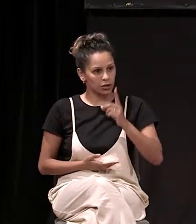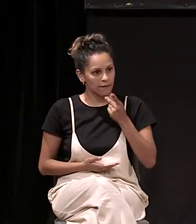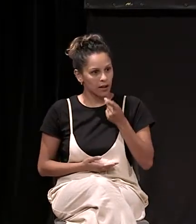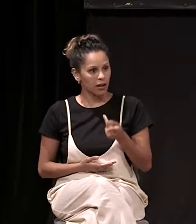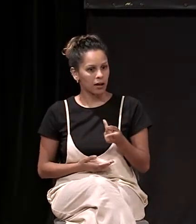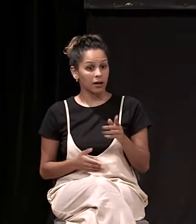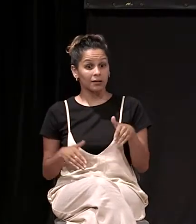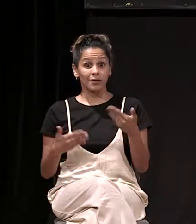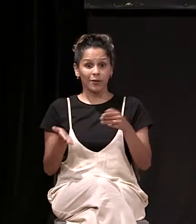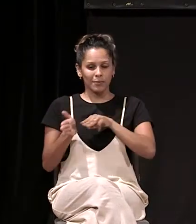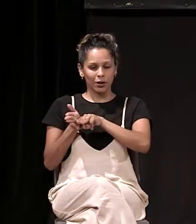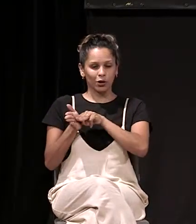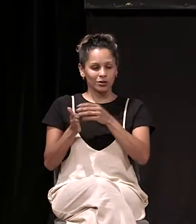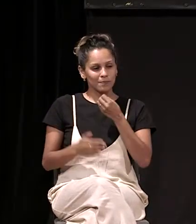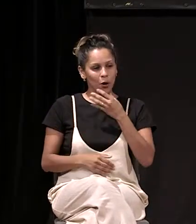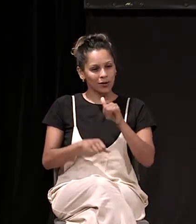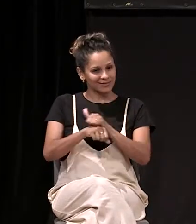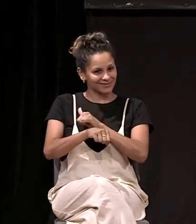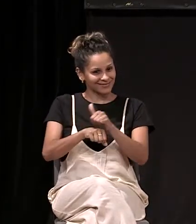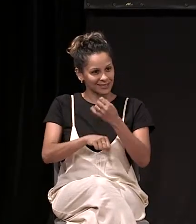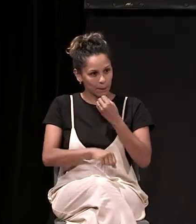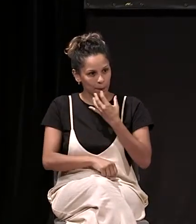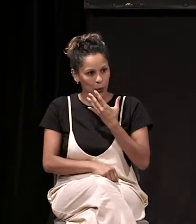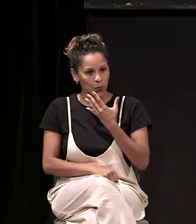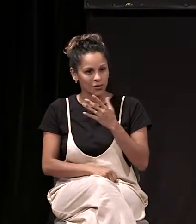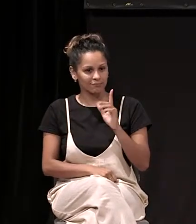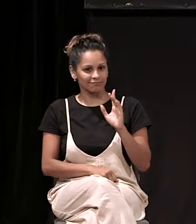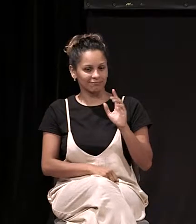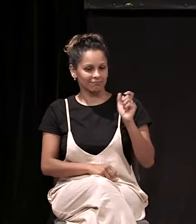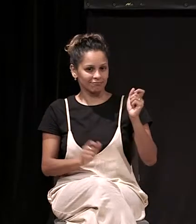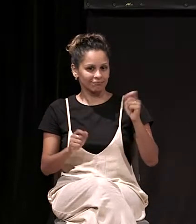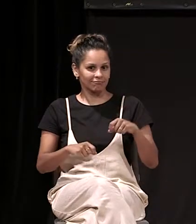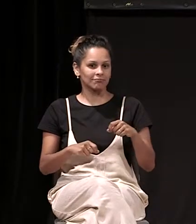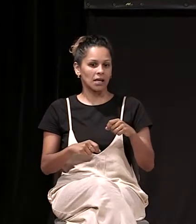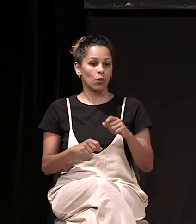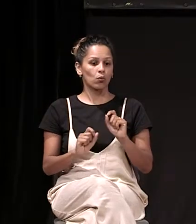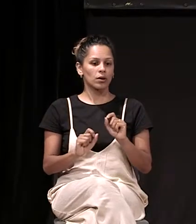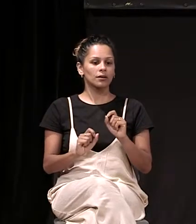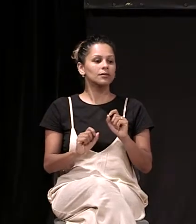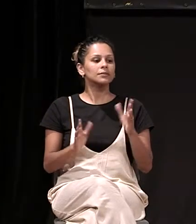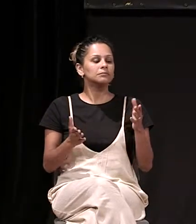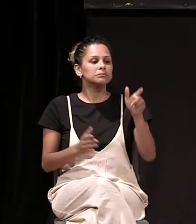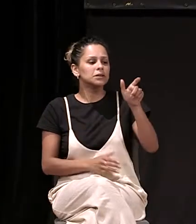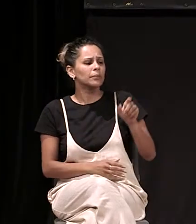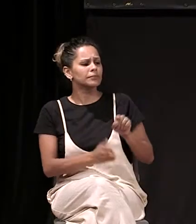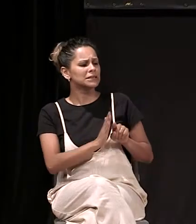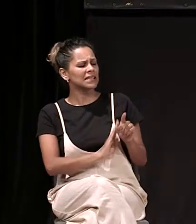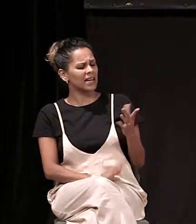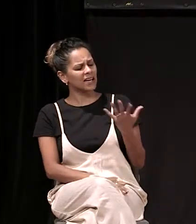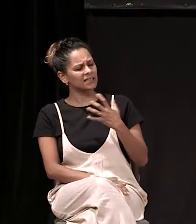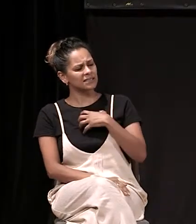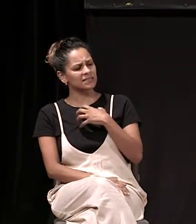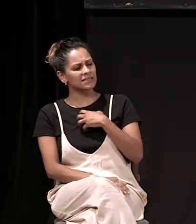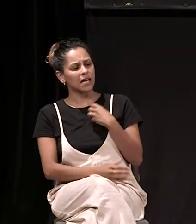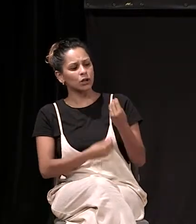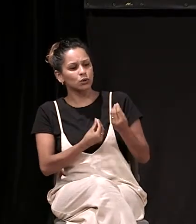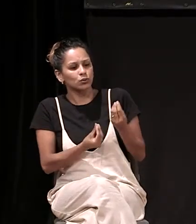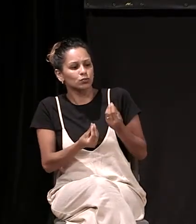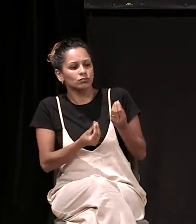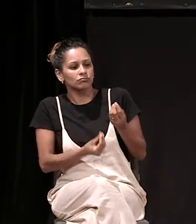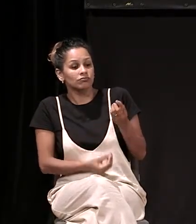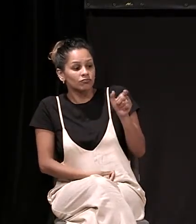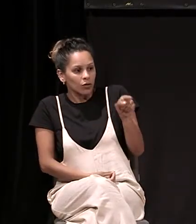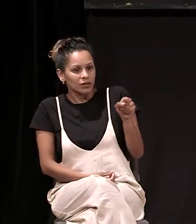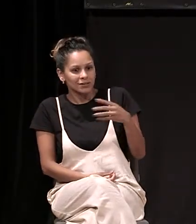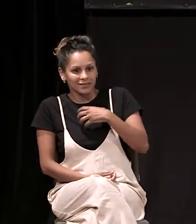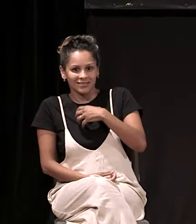boa para que seja respeitada, e levar sempre a dizer, olha, como você se sentiria se você fosse